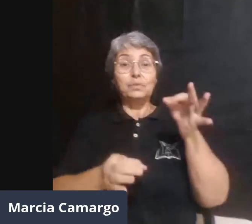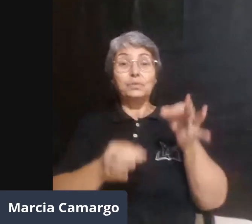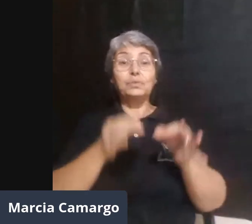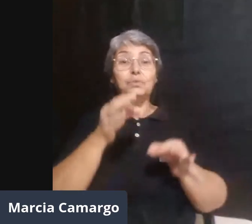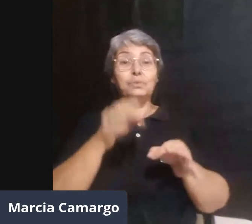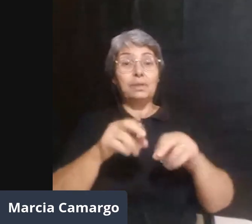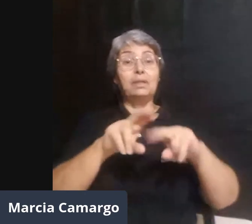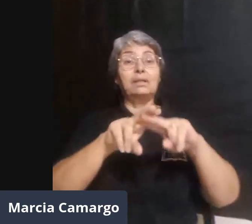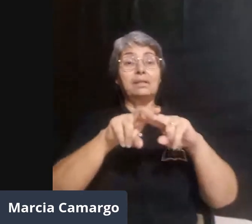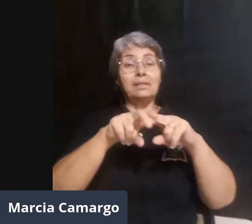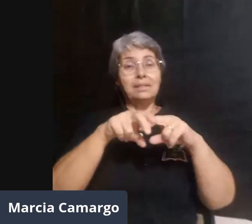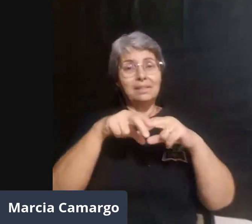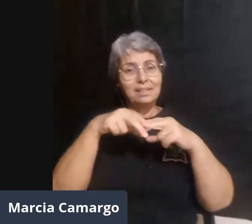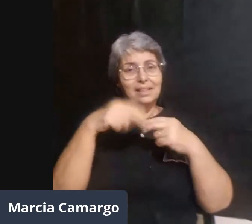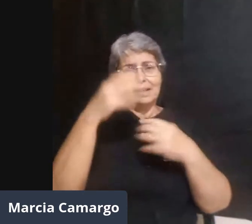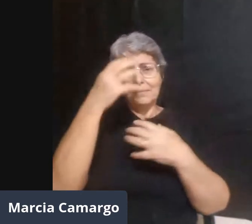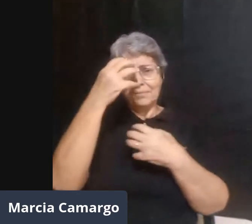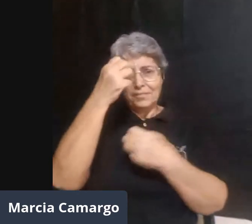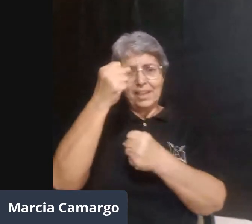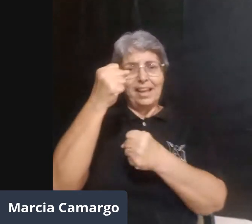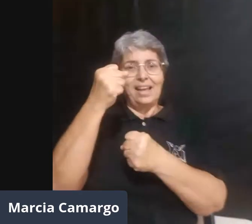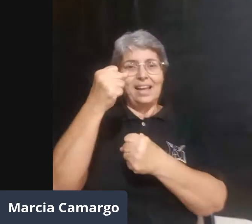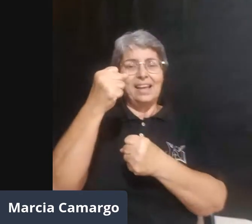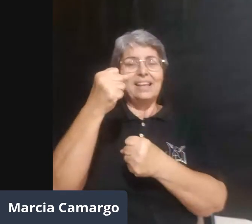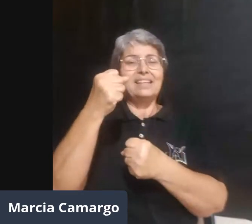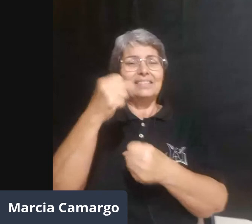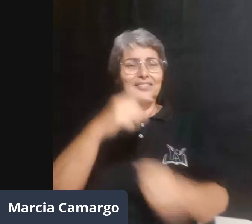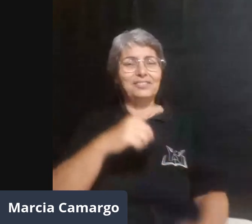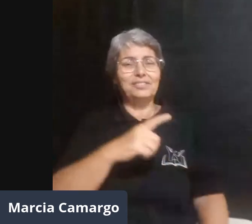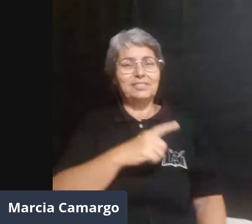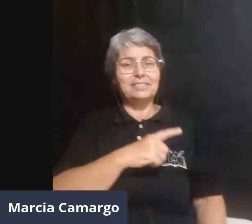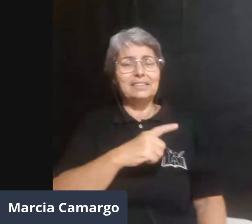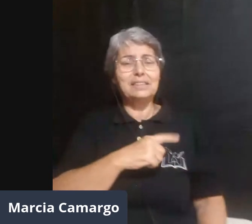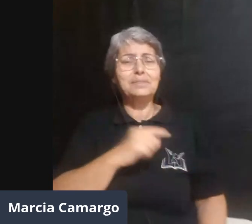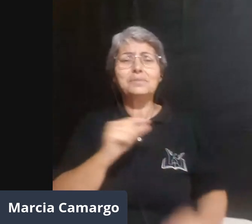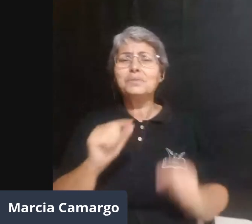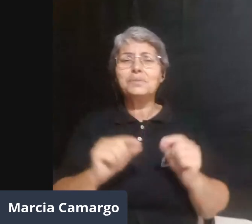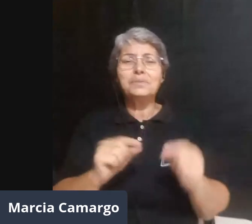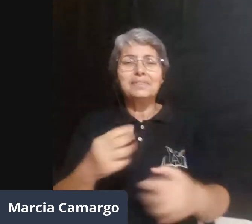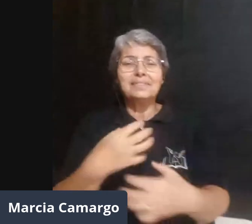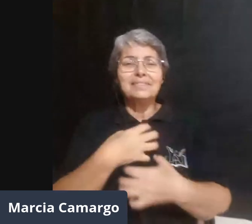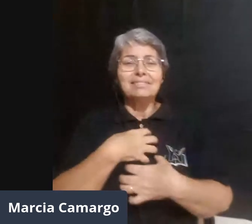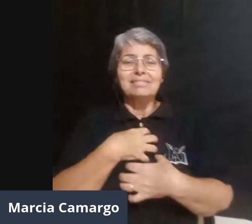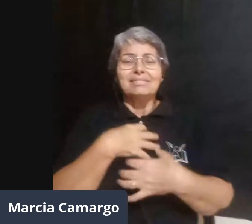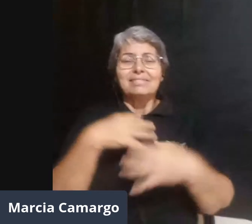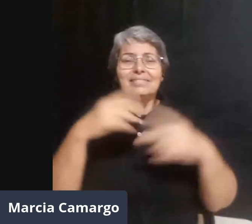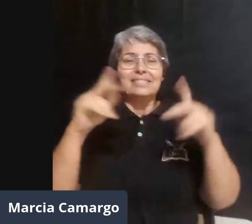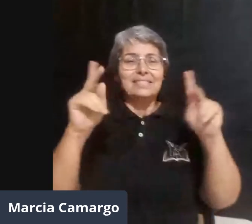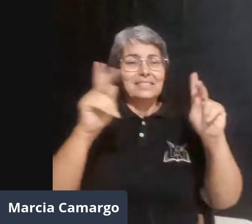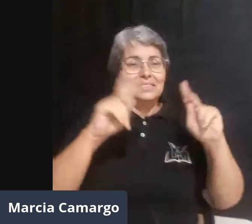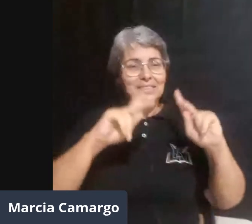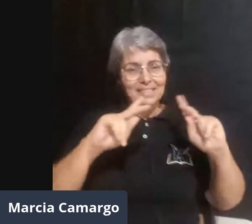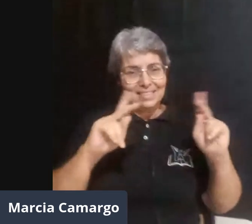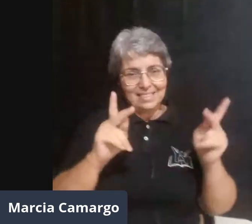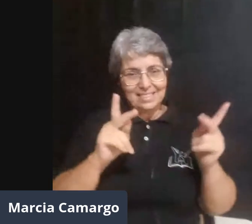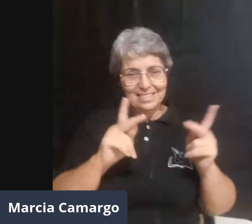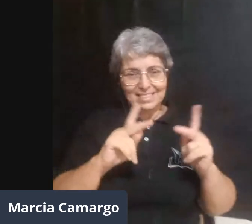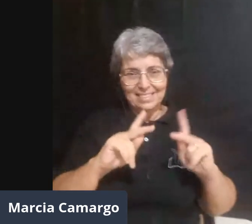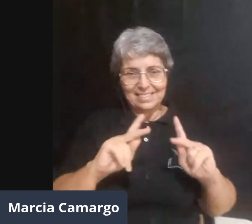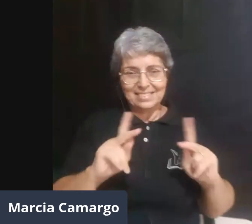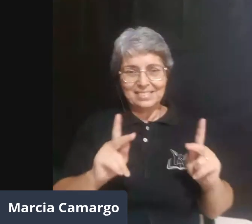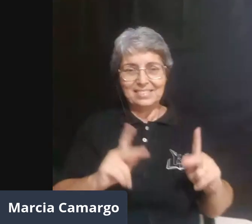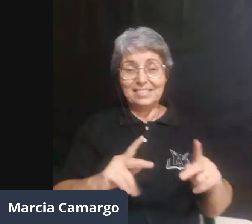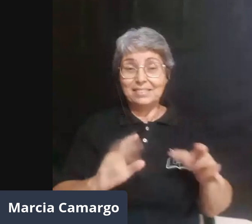justificados pela fé, nós temos paz para